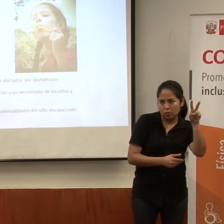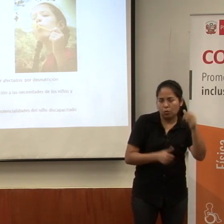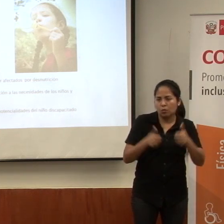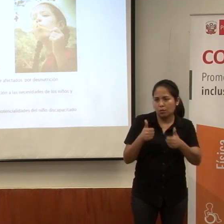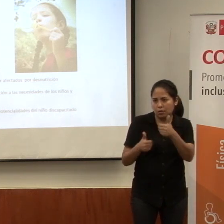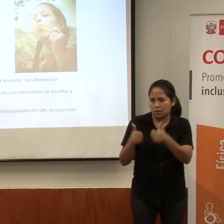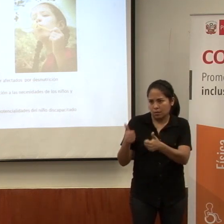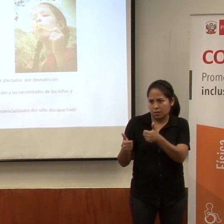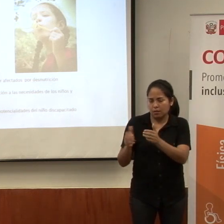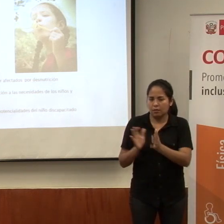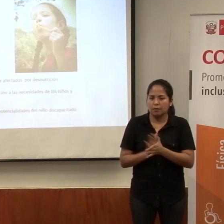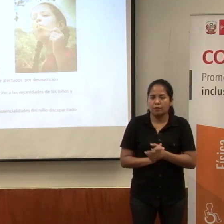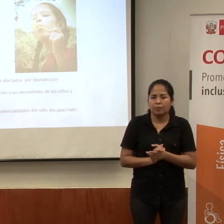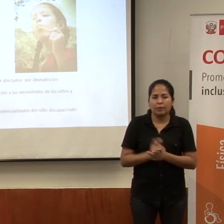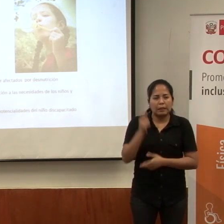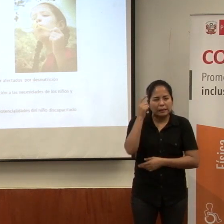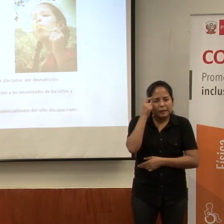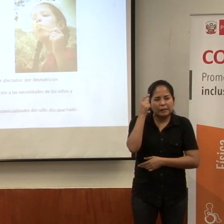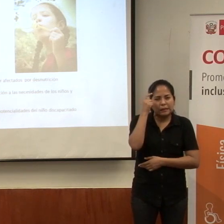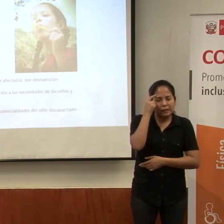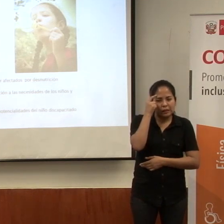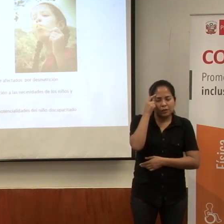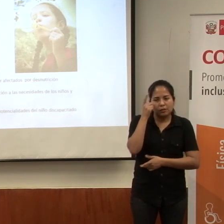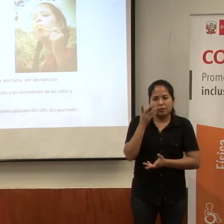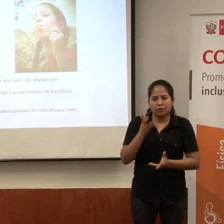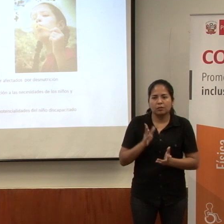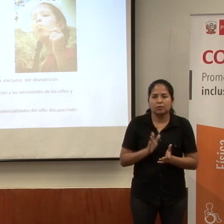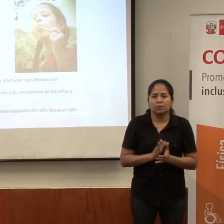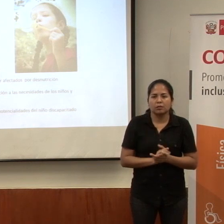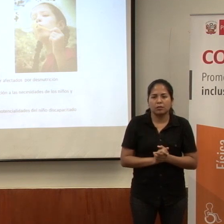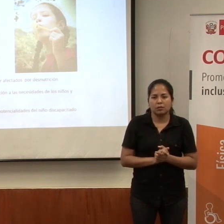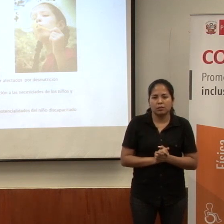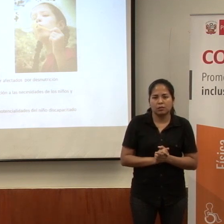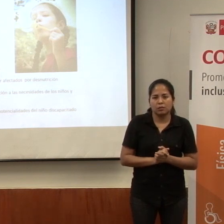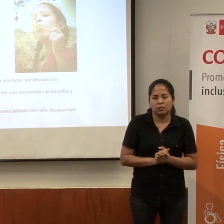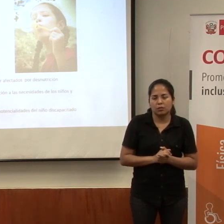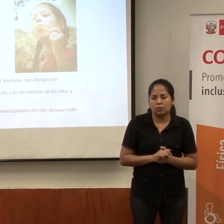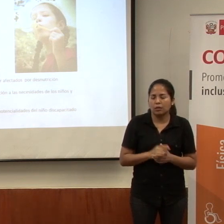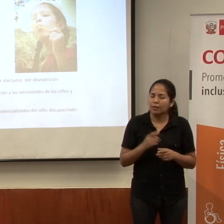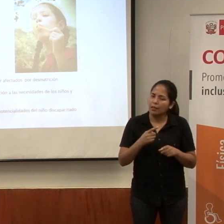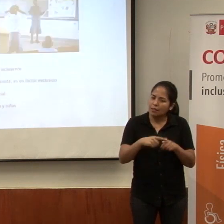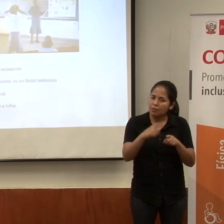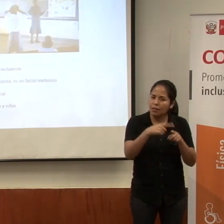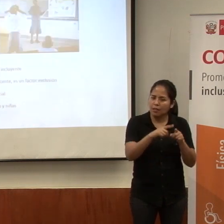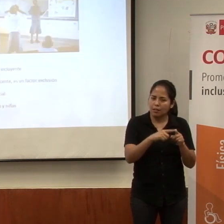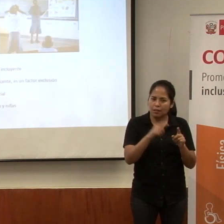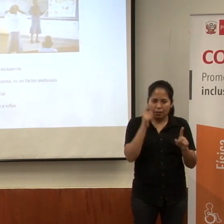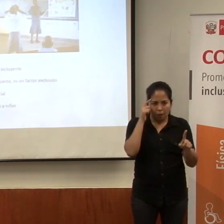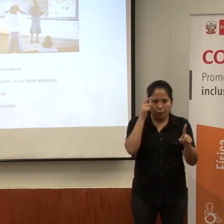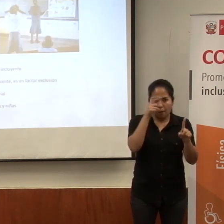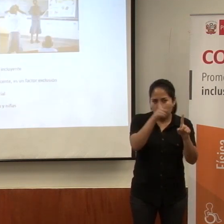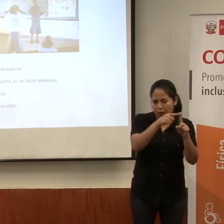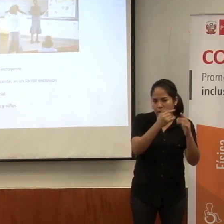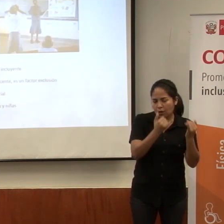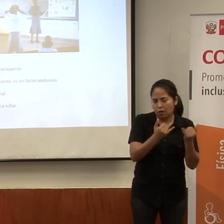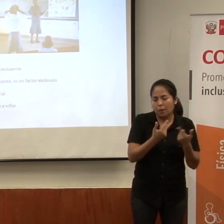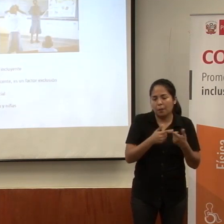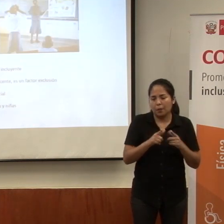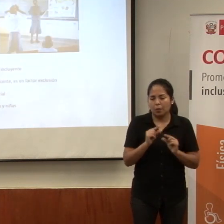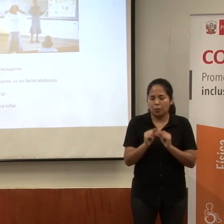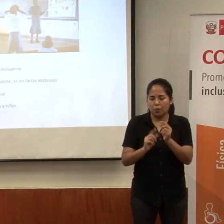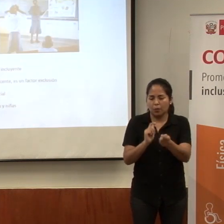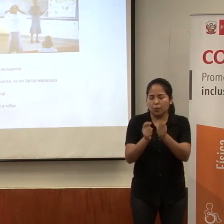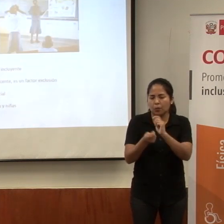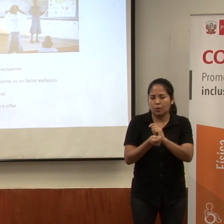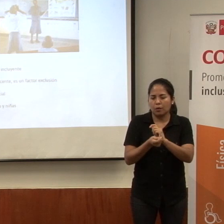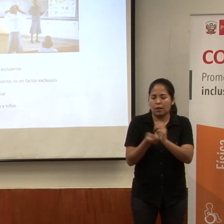tenemos que pensarlas, ¿sí? Todavía probablemente no estén, porque yo sé que hay otras necesidades y se ha avanzado mucho en ese sentido. El tema de